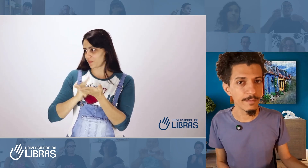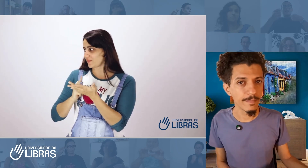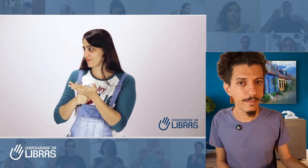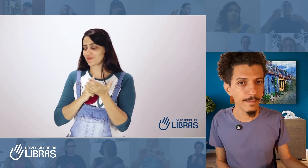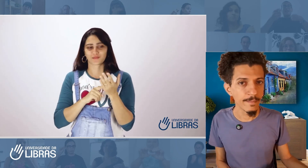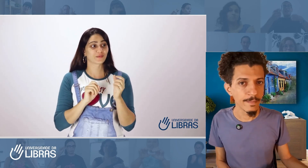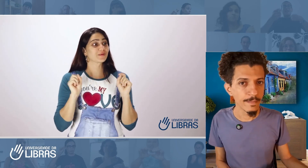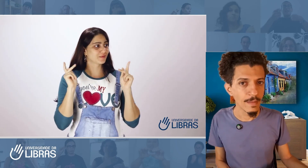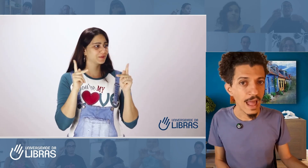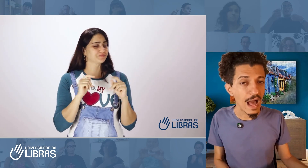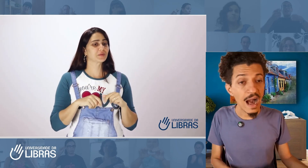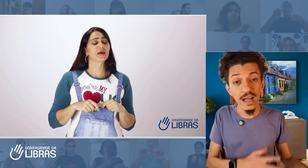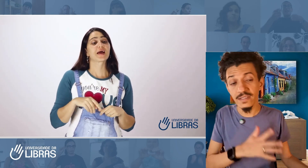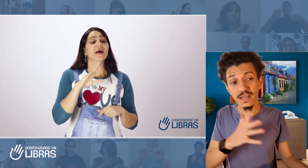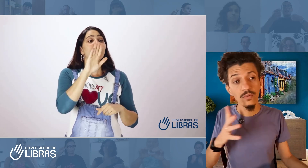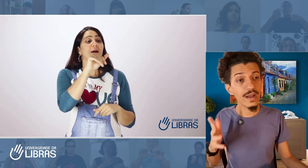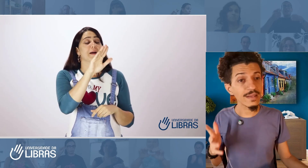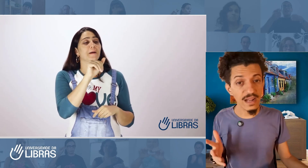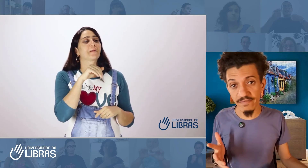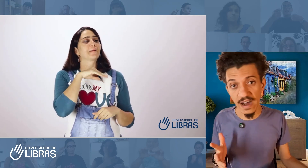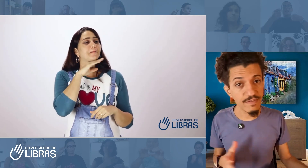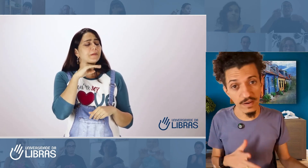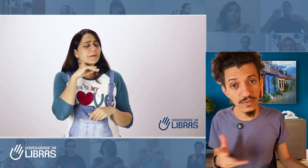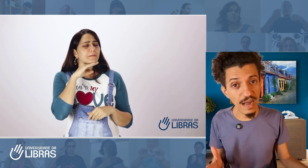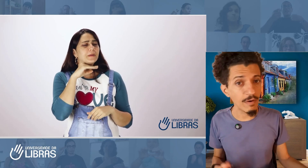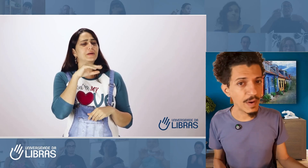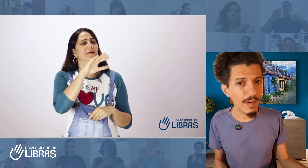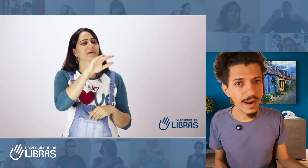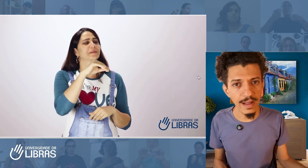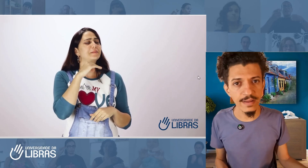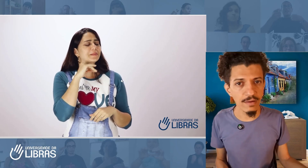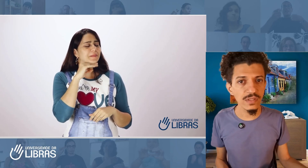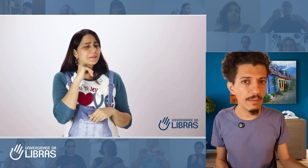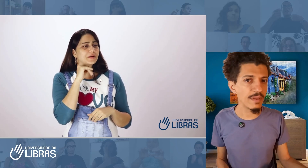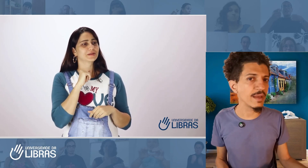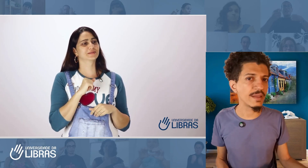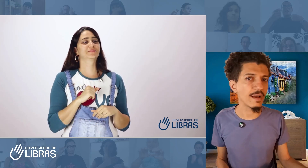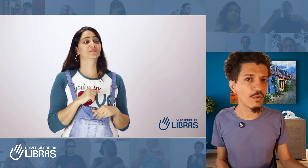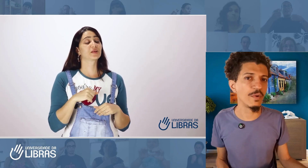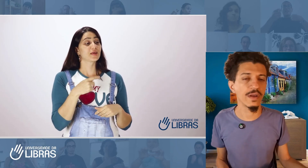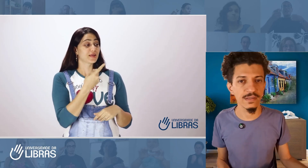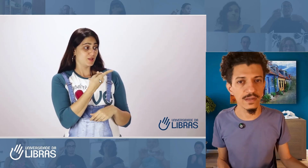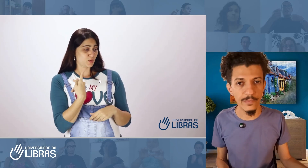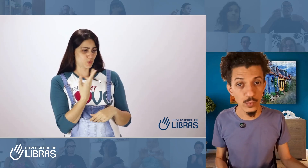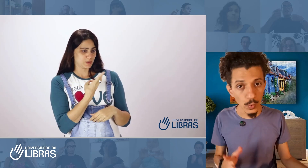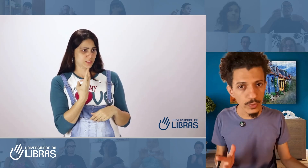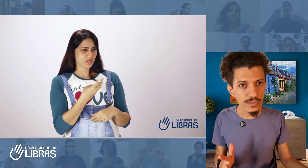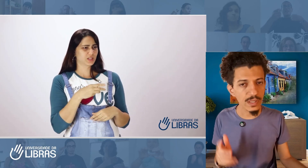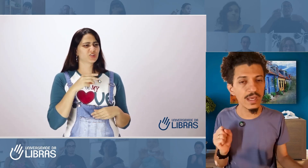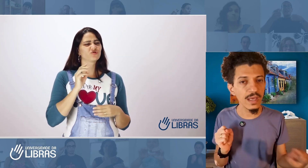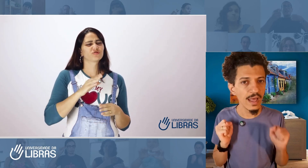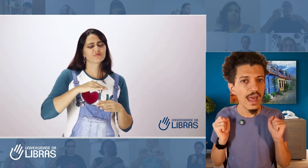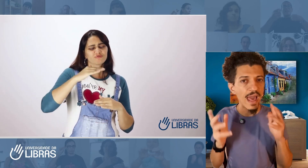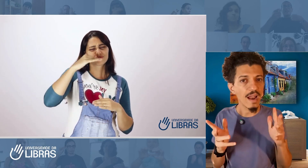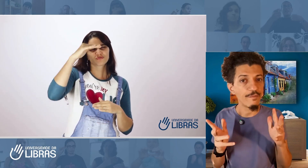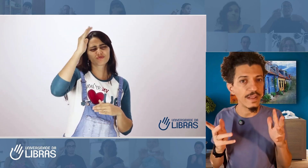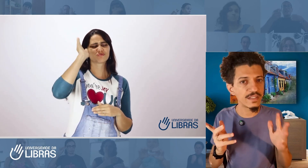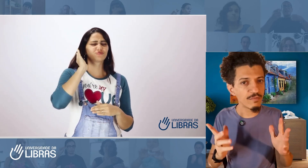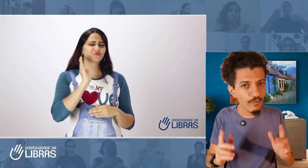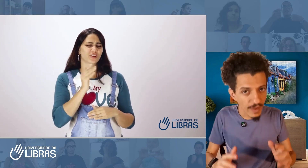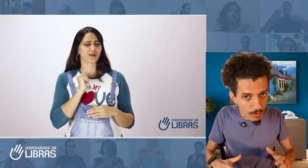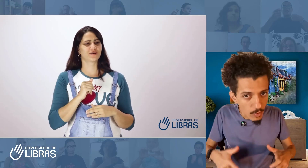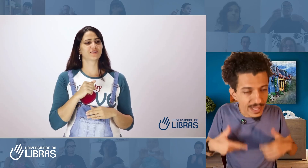prática. Antes a Luana travava, não estava preparada, não sabia ter a comunicação. Tudo isso aqui ela